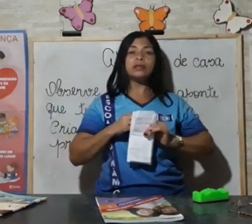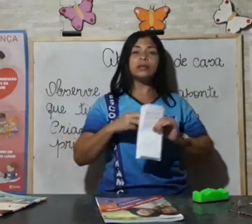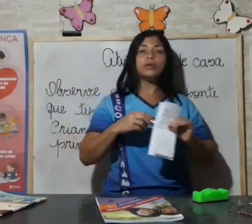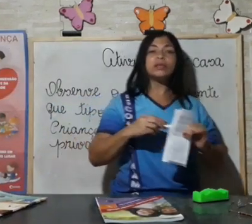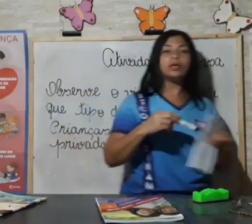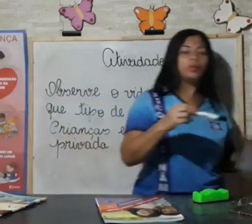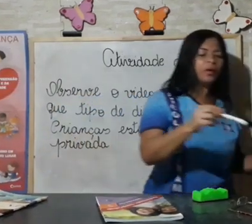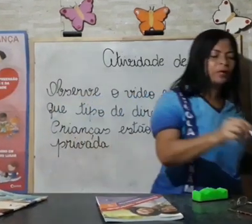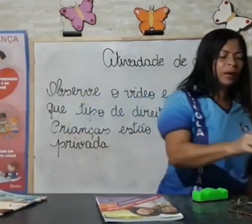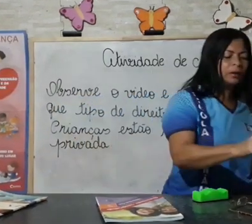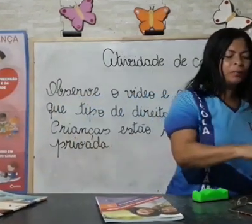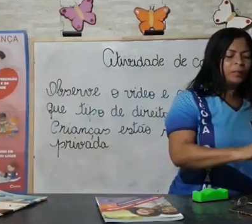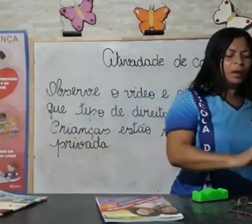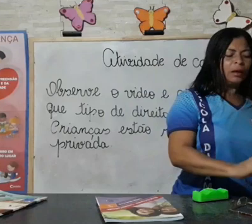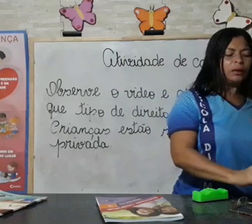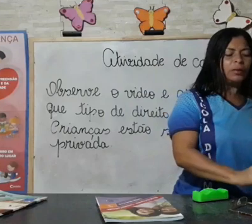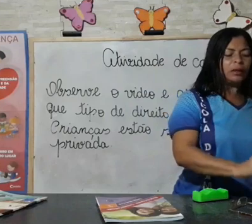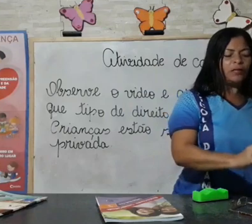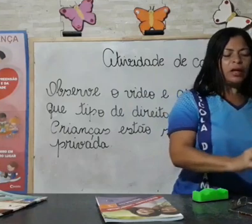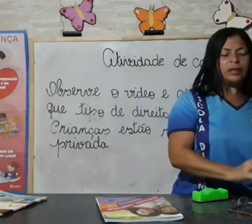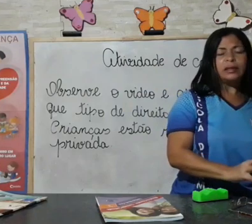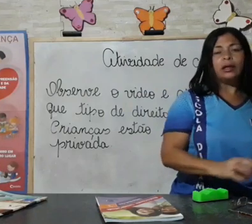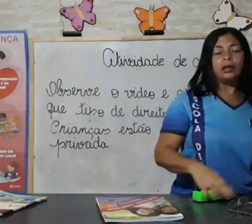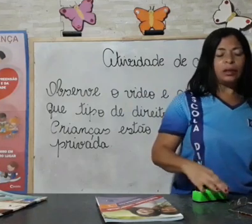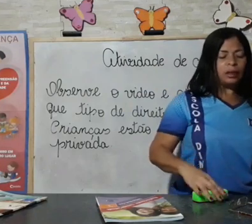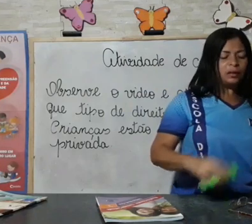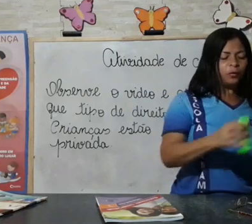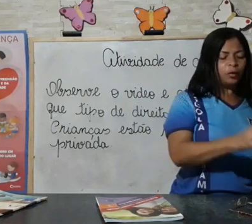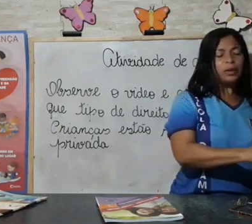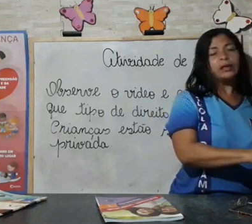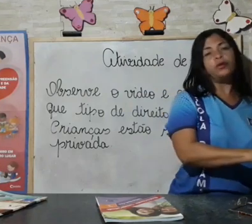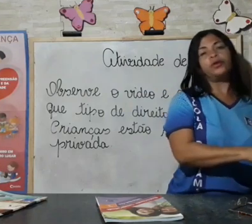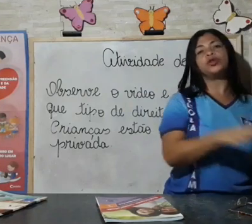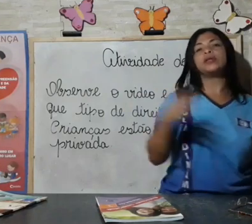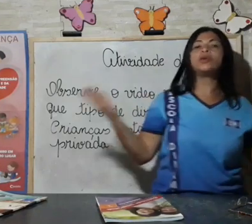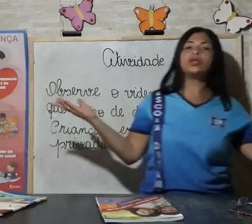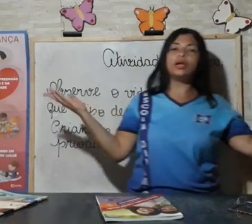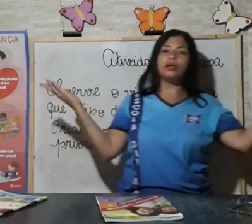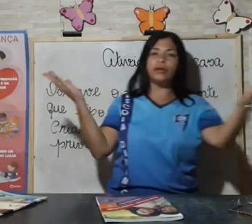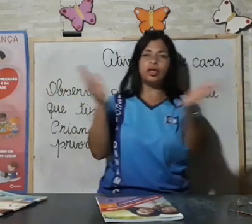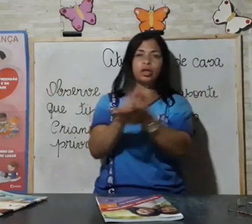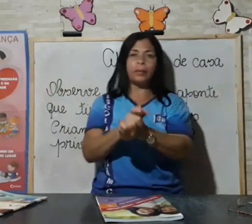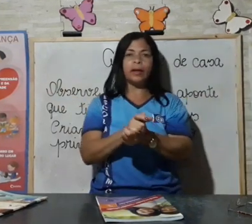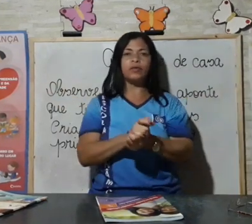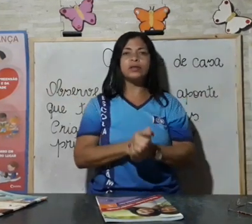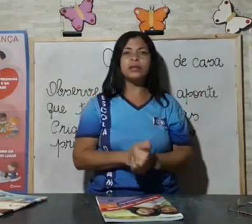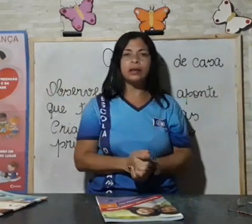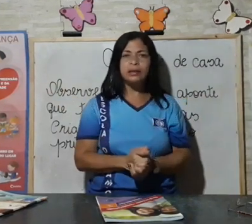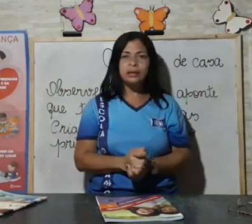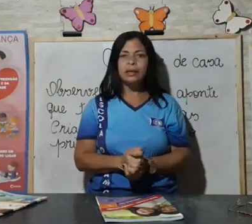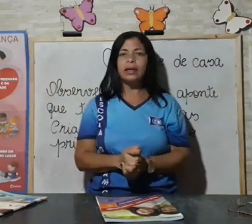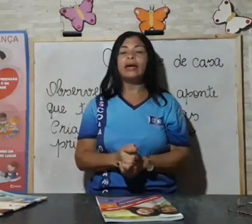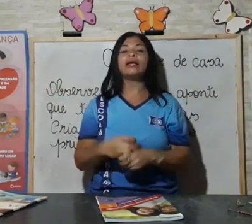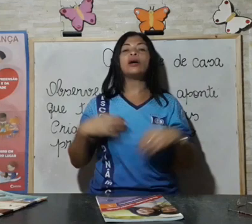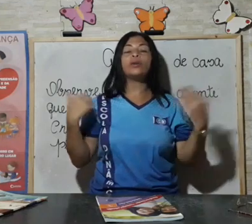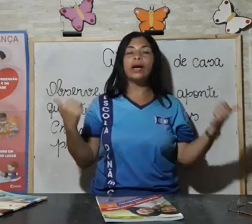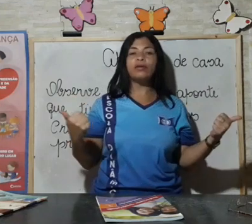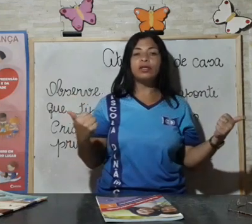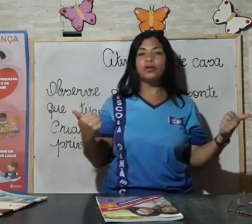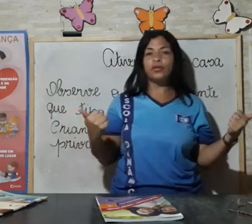estão sendo privadas? Então, através desse link, desse filme, desse videozinho que a Tiana vai deixar para vocês. Então, o que é que vocês vão